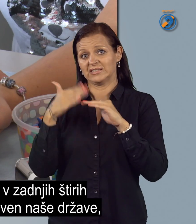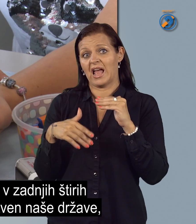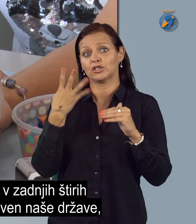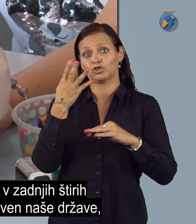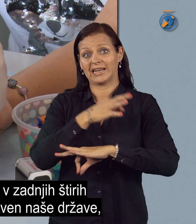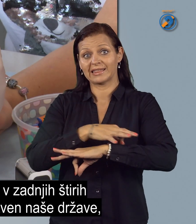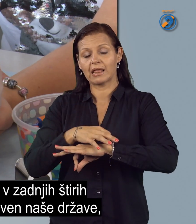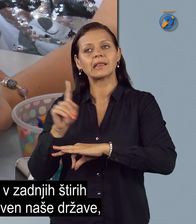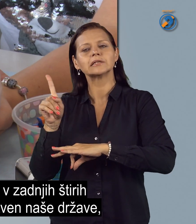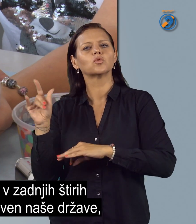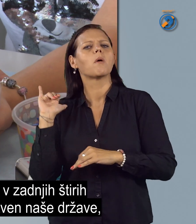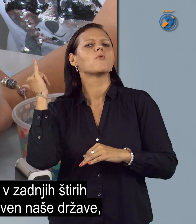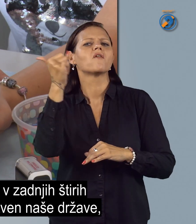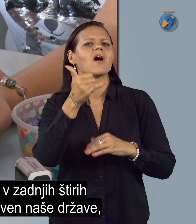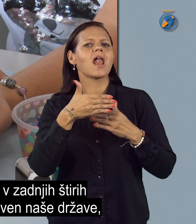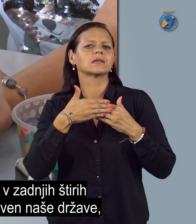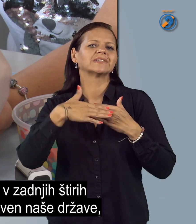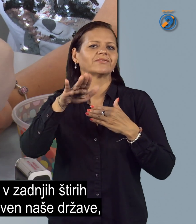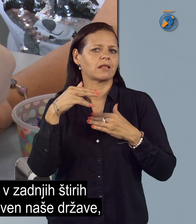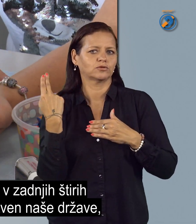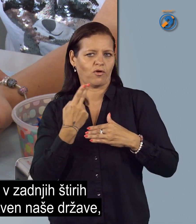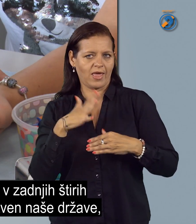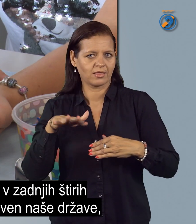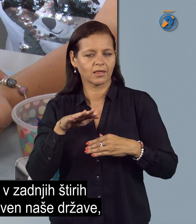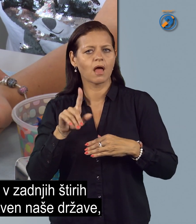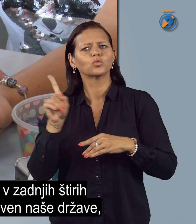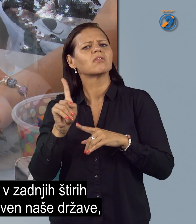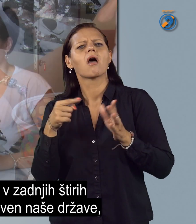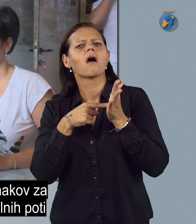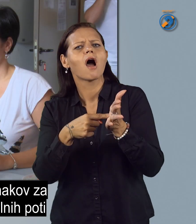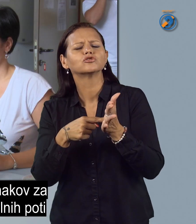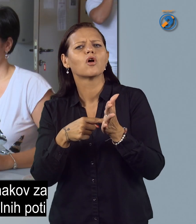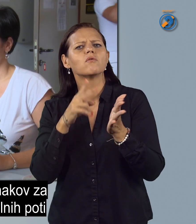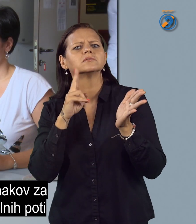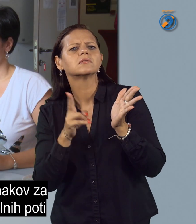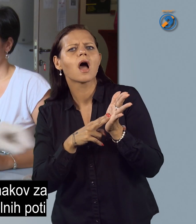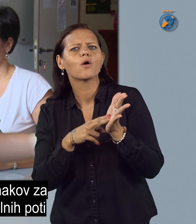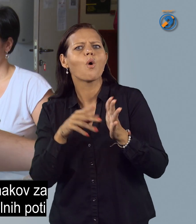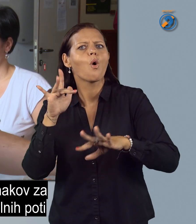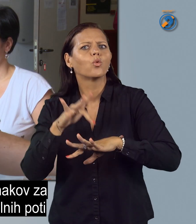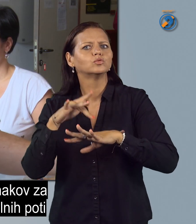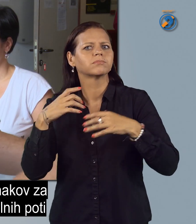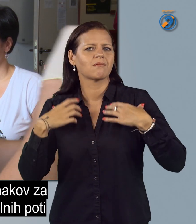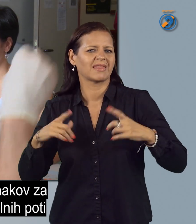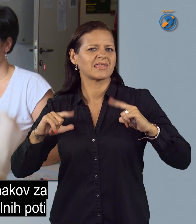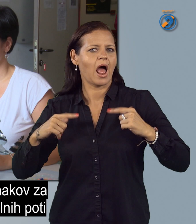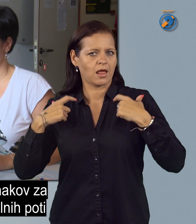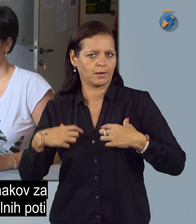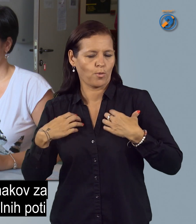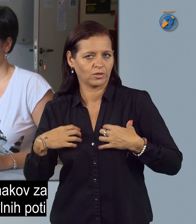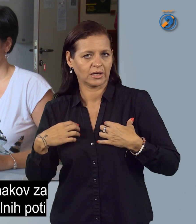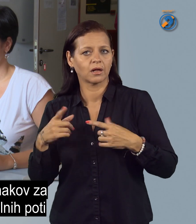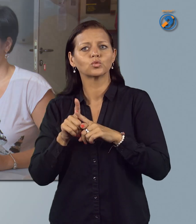niso potovali izven naše države, ne kažejo znakov za okužbo dihalnih poti in niso bili v kontaktu